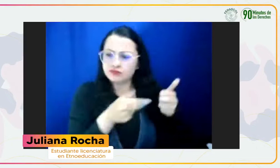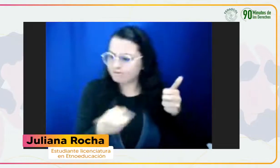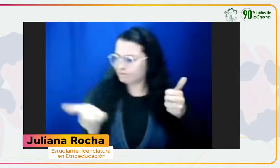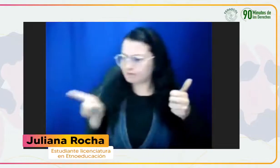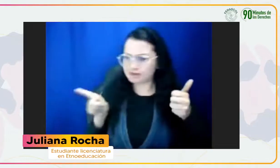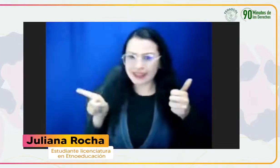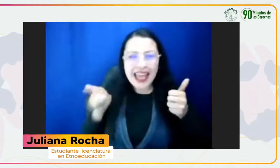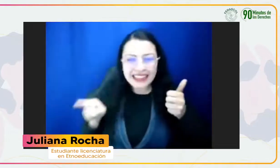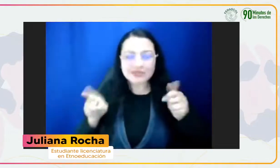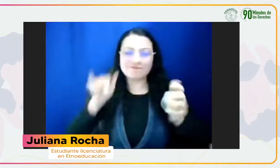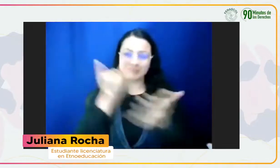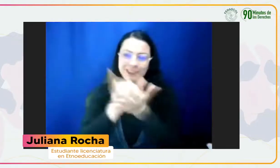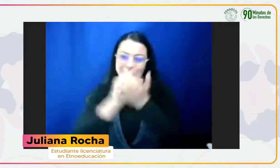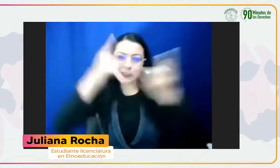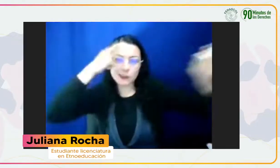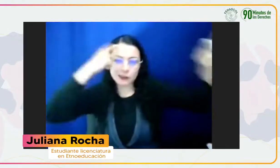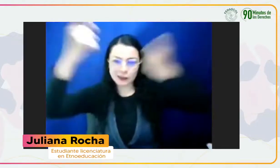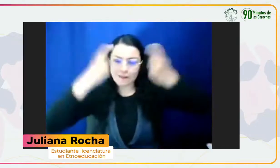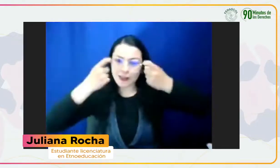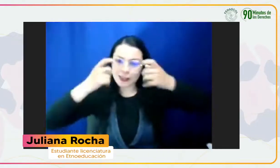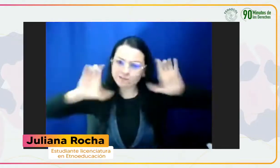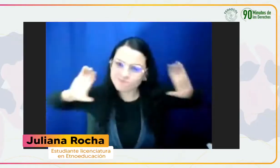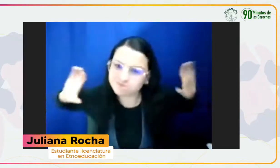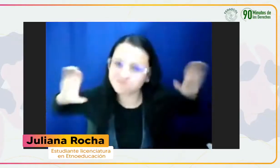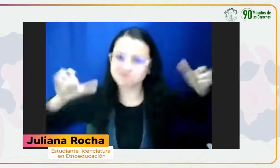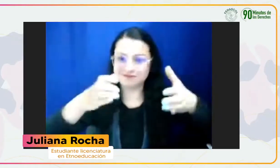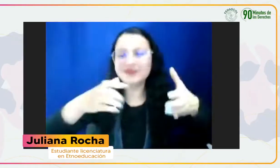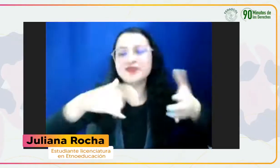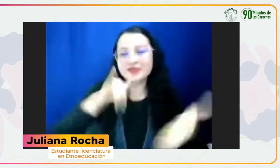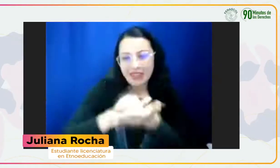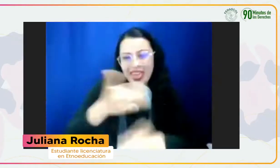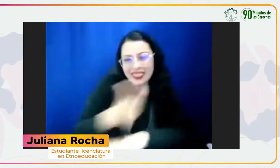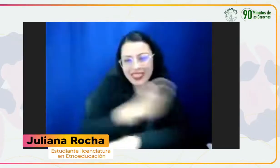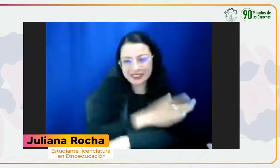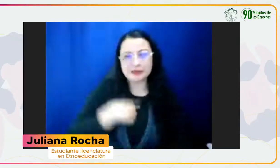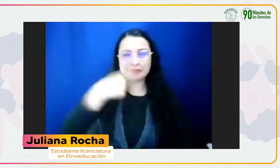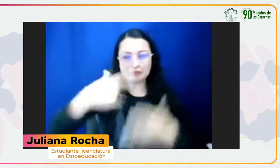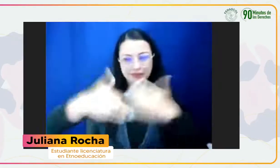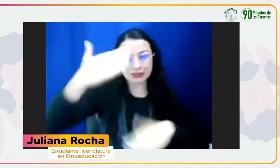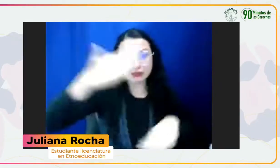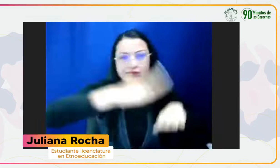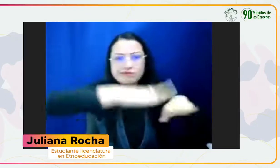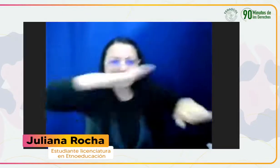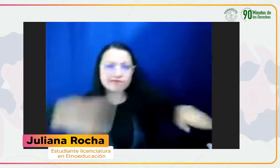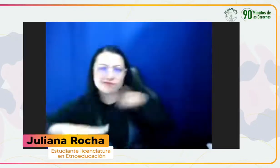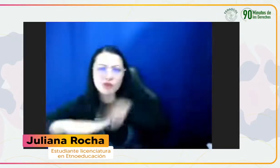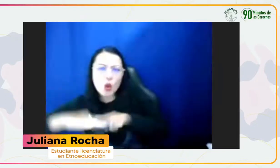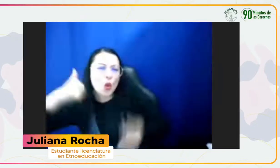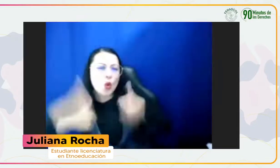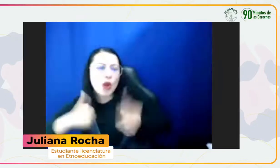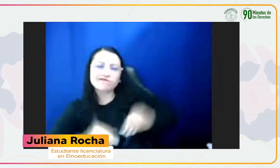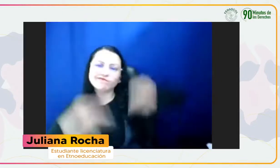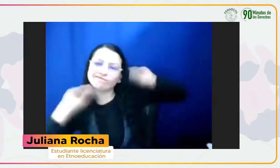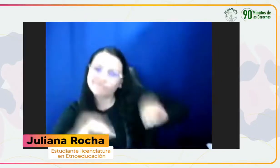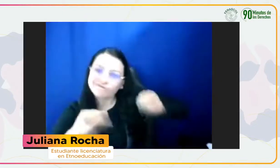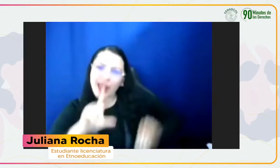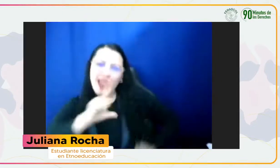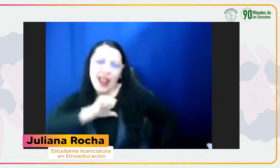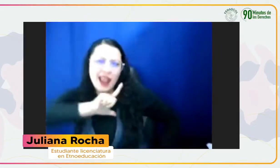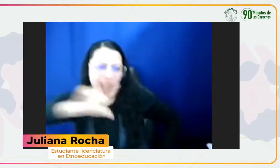contextos sociales que tampoco tienen una participación. Entonces, necesitamos estas estrategias, como mencionaba antes. ¿Cuáles son las